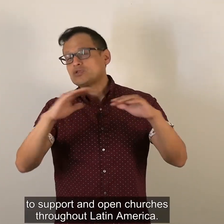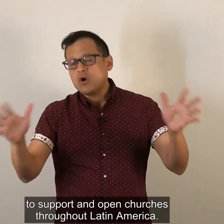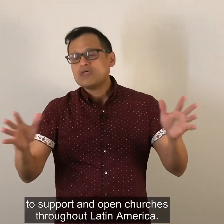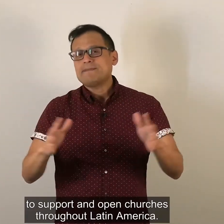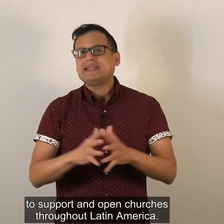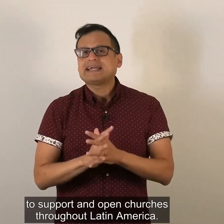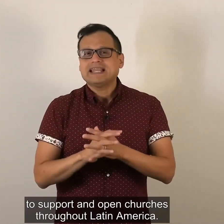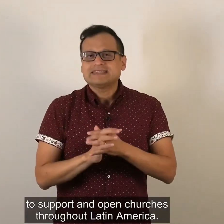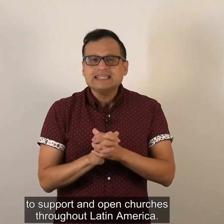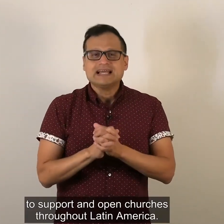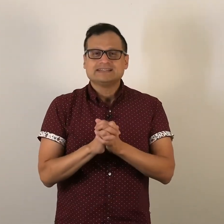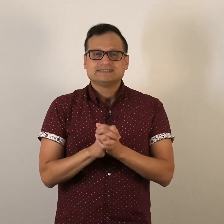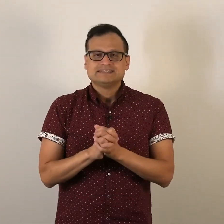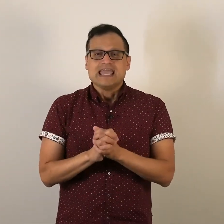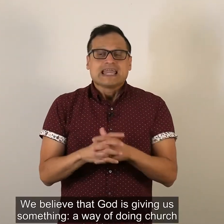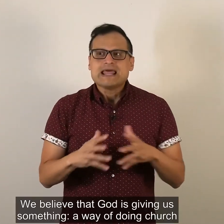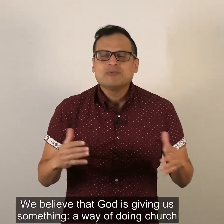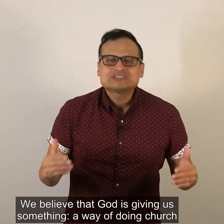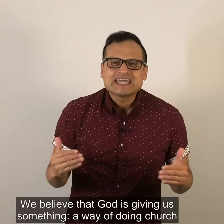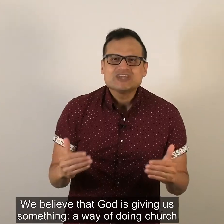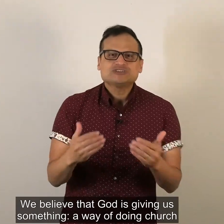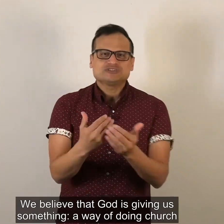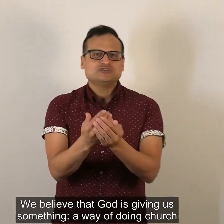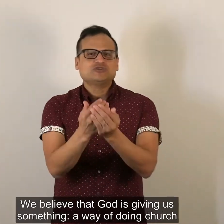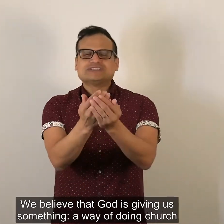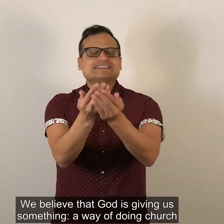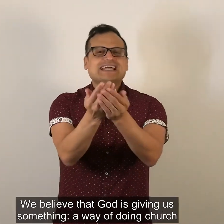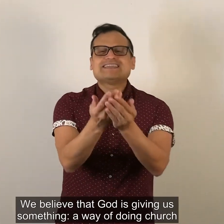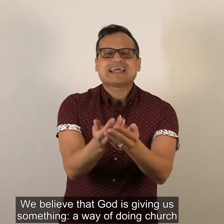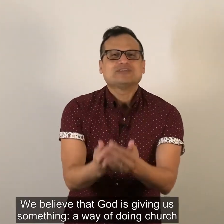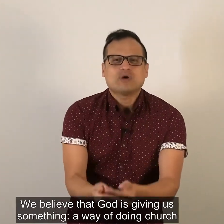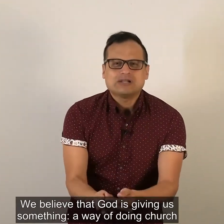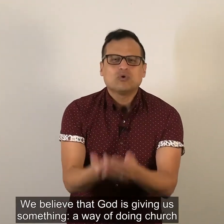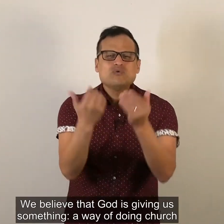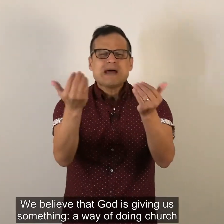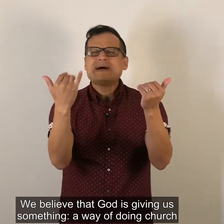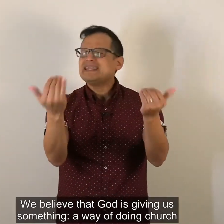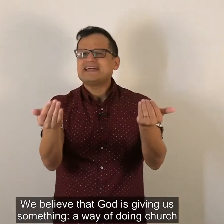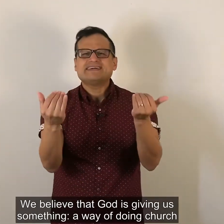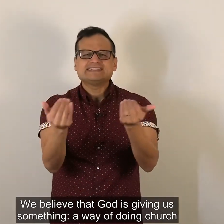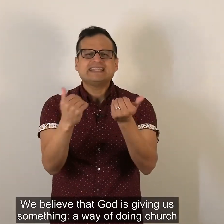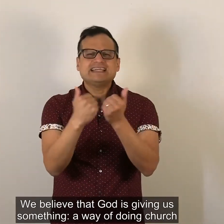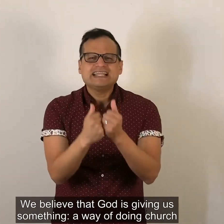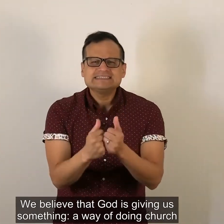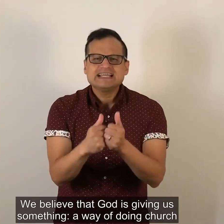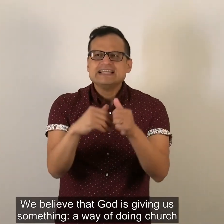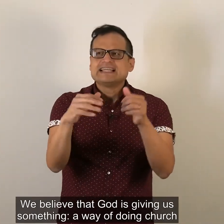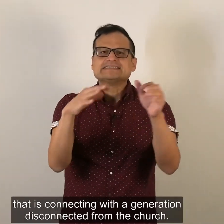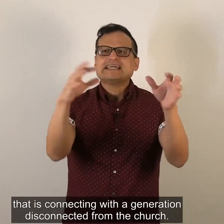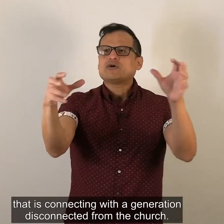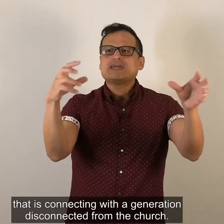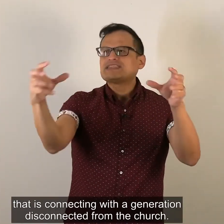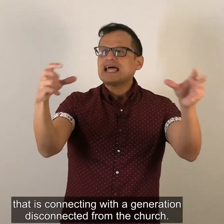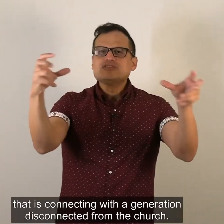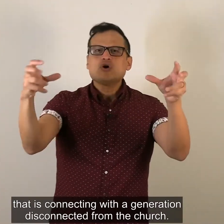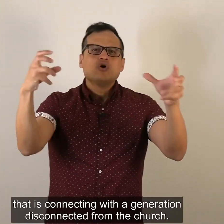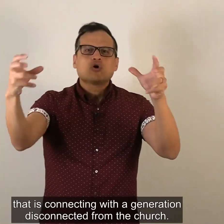toda América Latina. Creemos que Dios nos está entregando algo, una manera de hacer iglesia que está conectando con